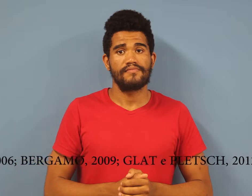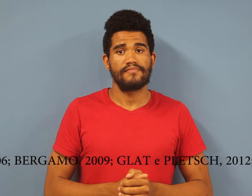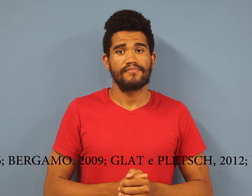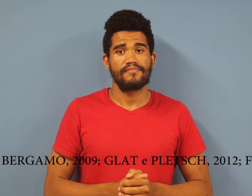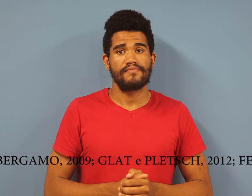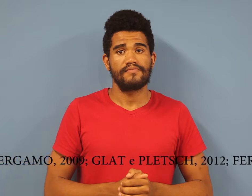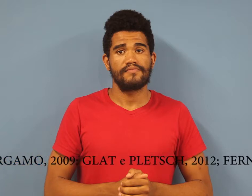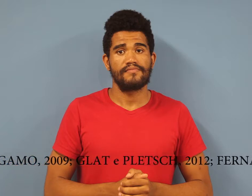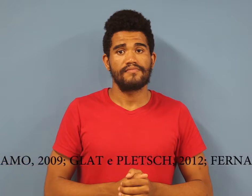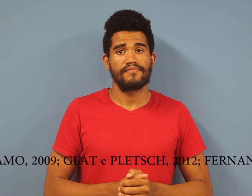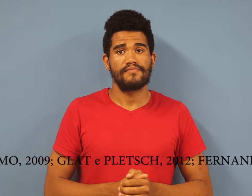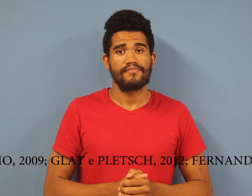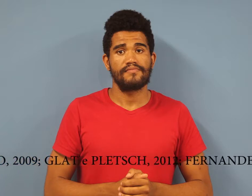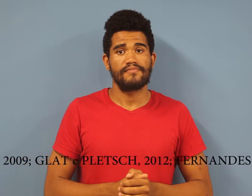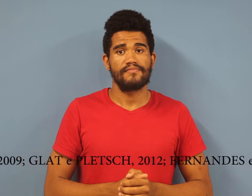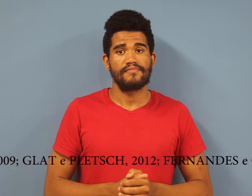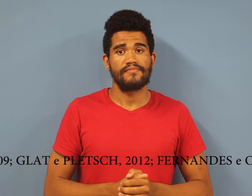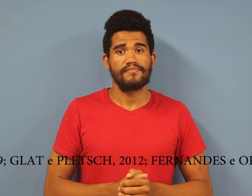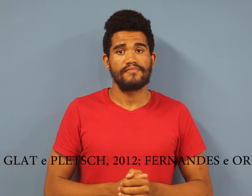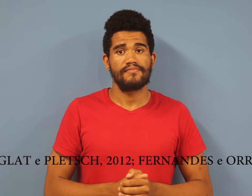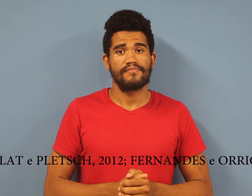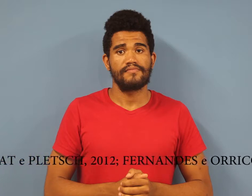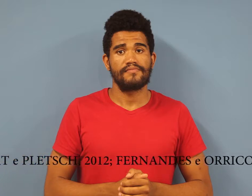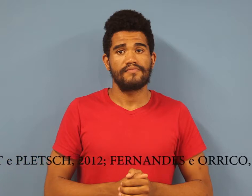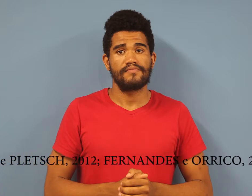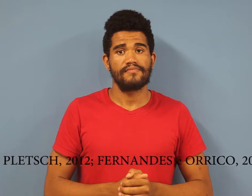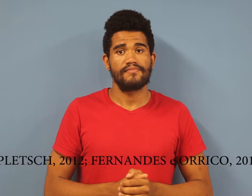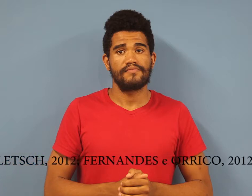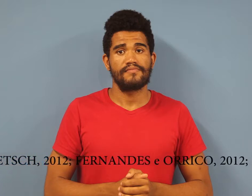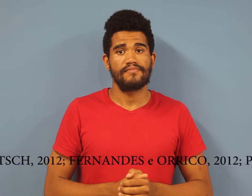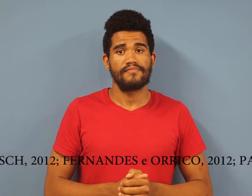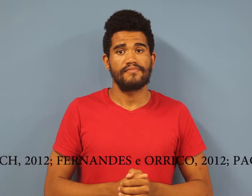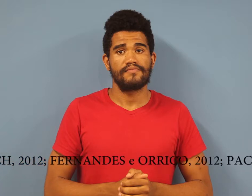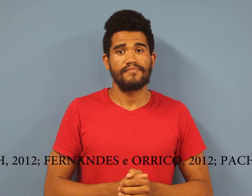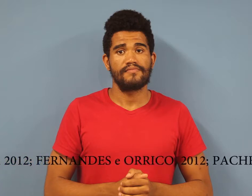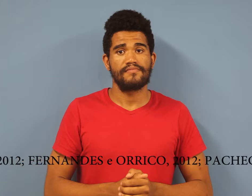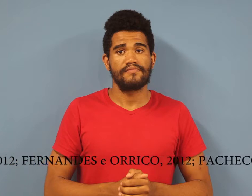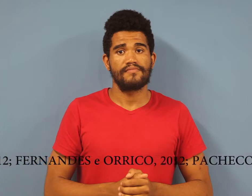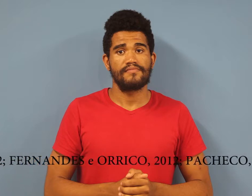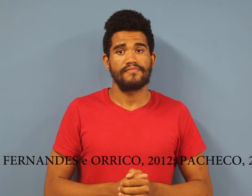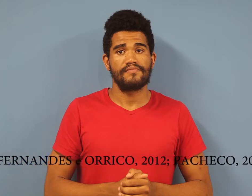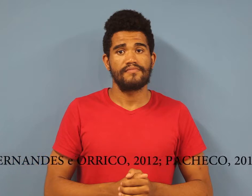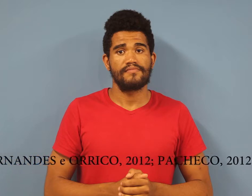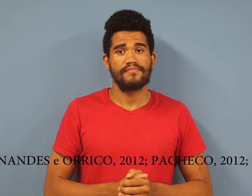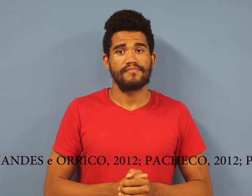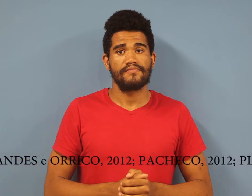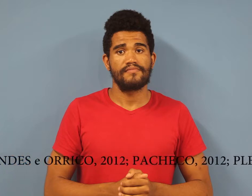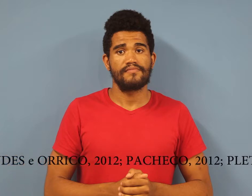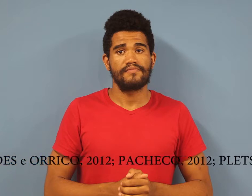PLETS-CH, 2012, Fernandes e Urico, 2012, Pacheco, 2012,